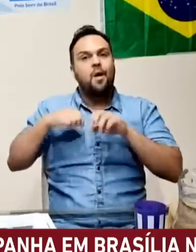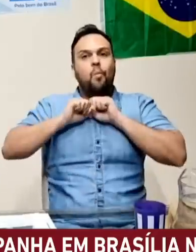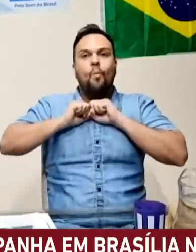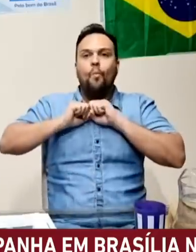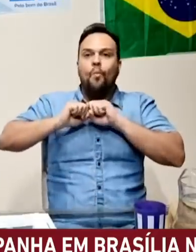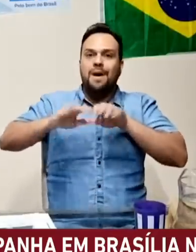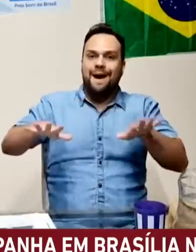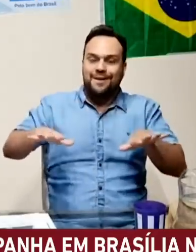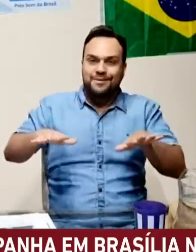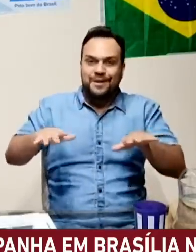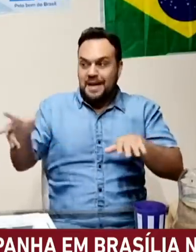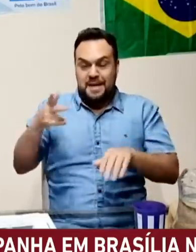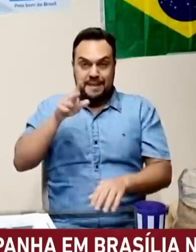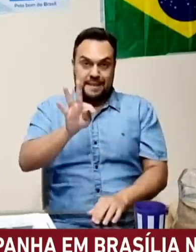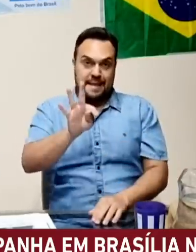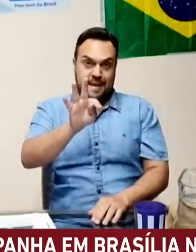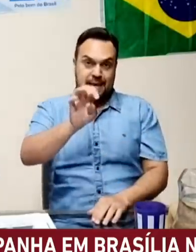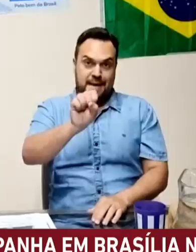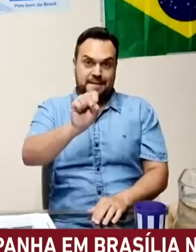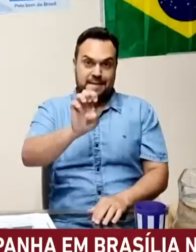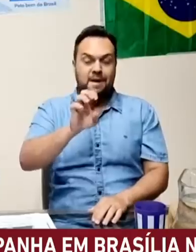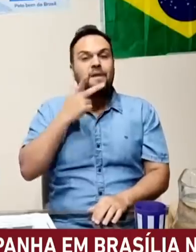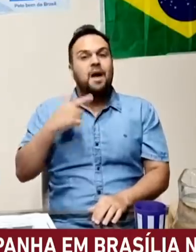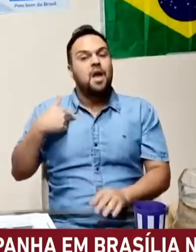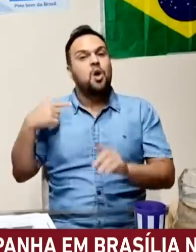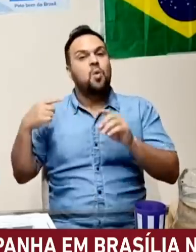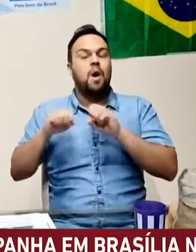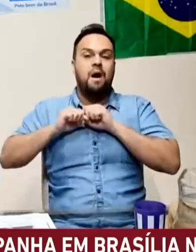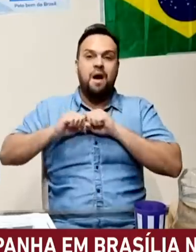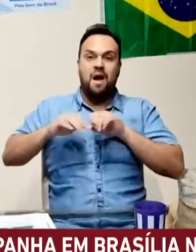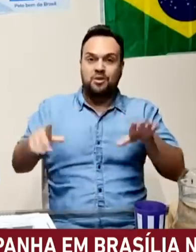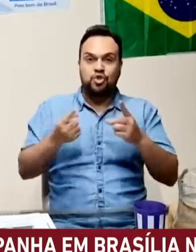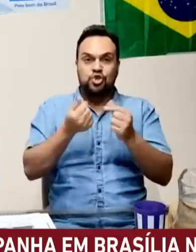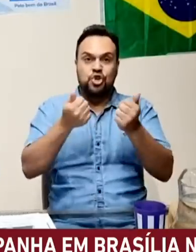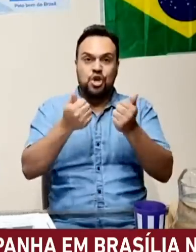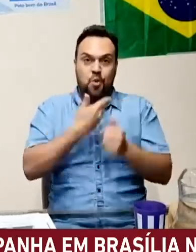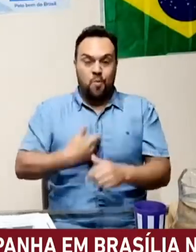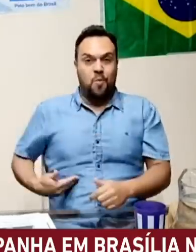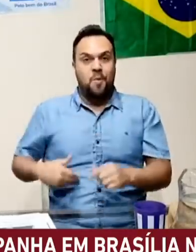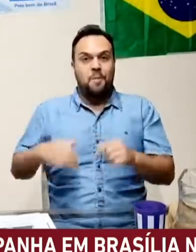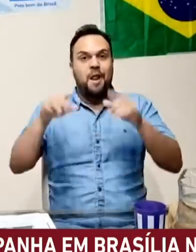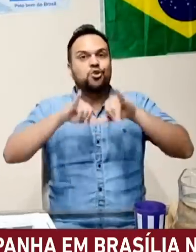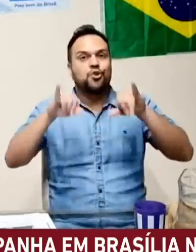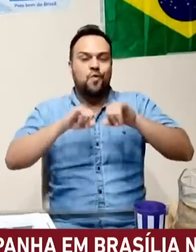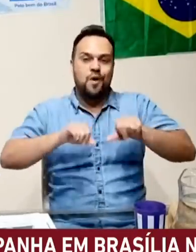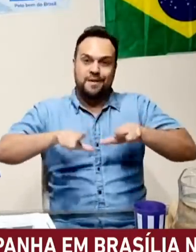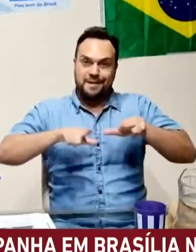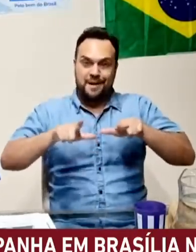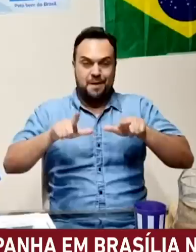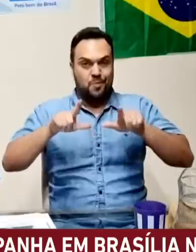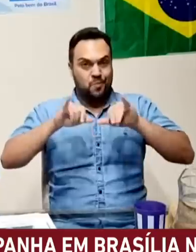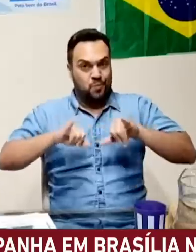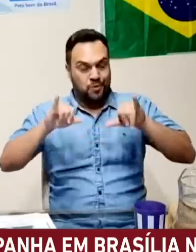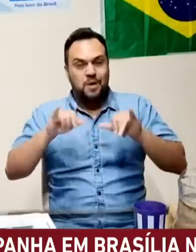meios públicos para divulgar trabalho político. Tá? Se você